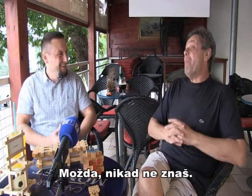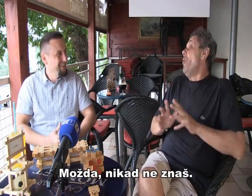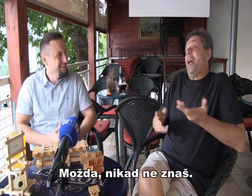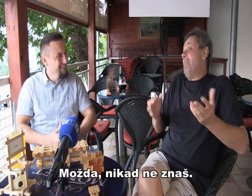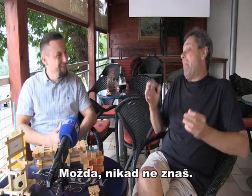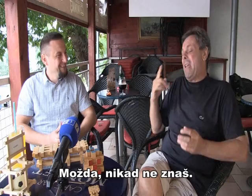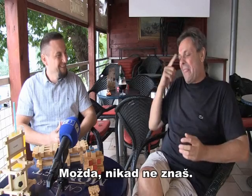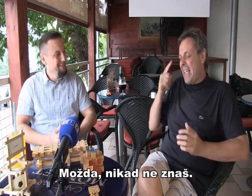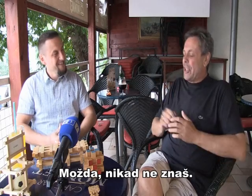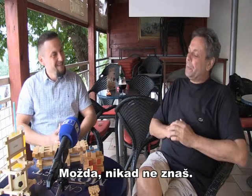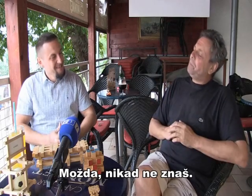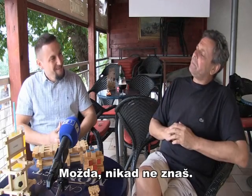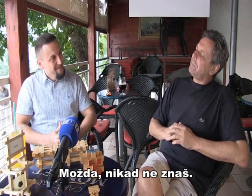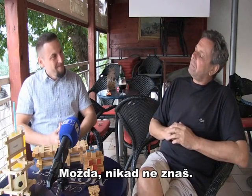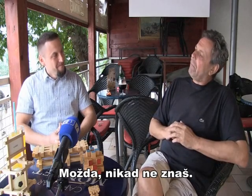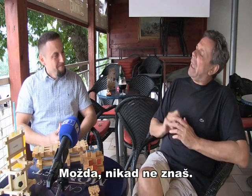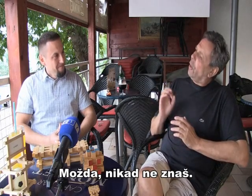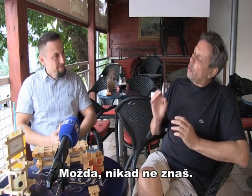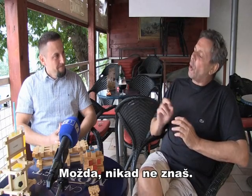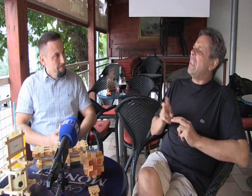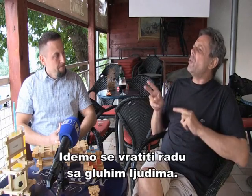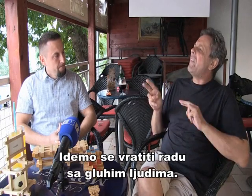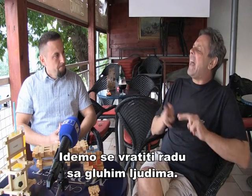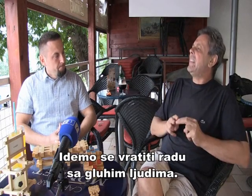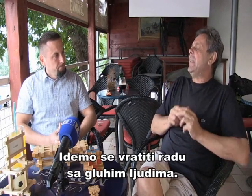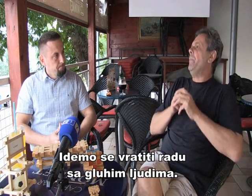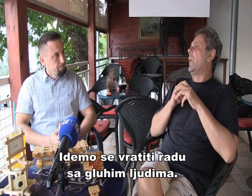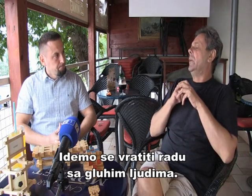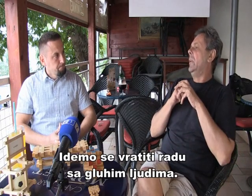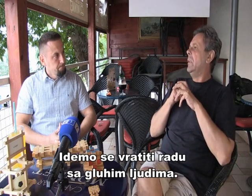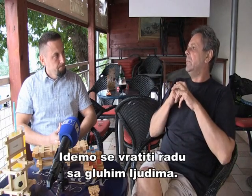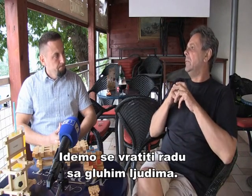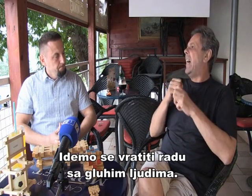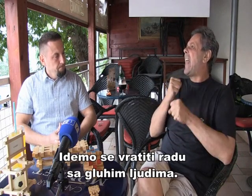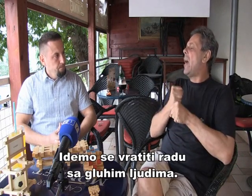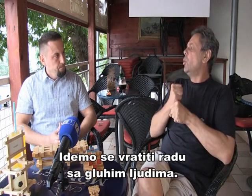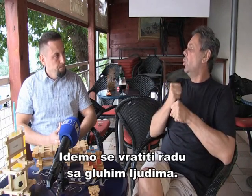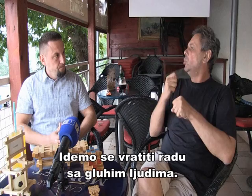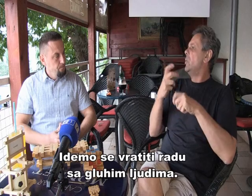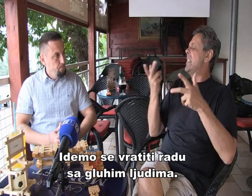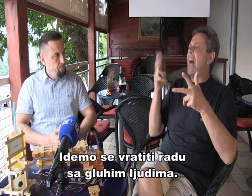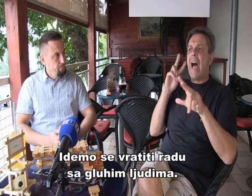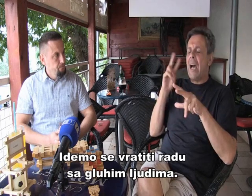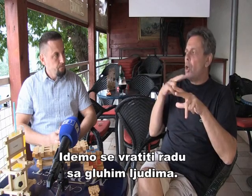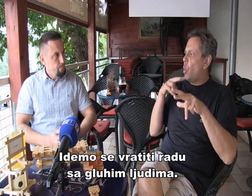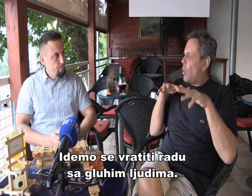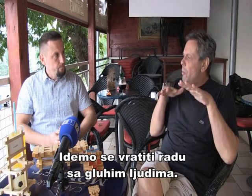Možda, nikad ne znaš. No dobro, idemo se vratiti radu sa gluhim